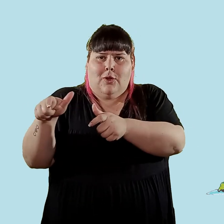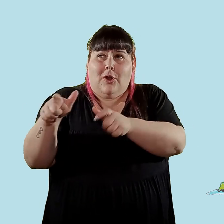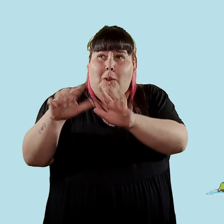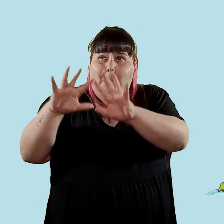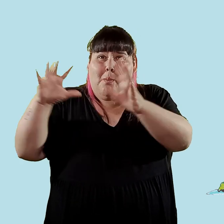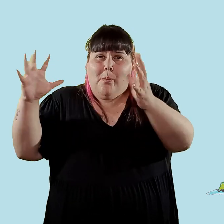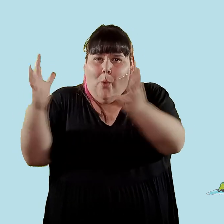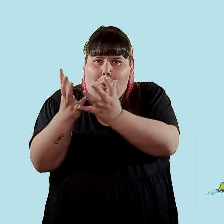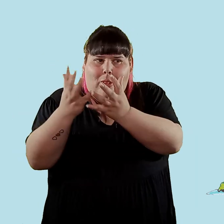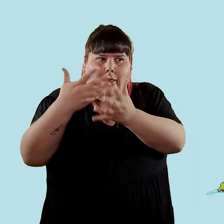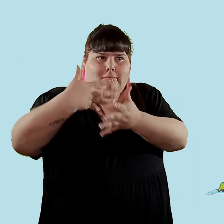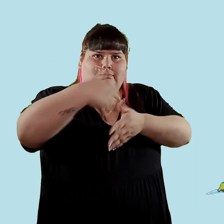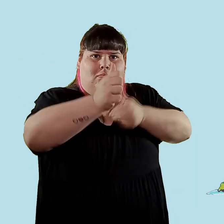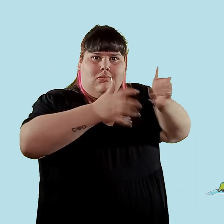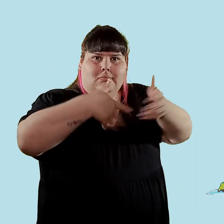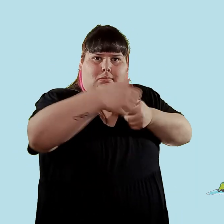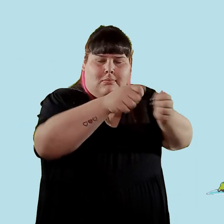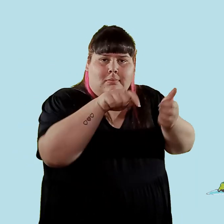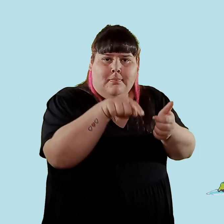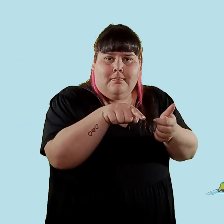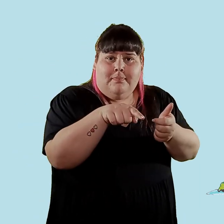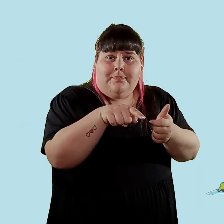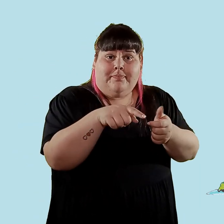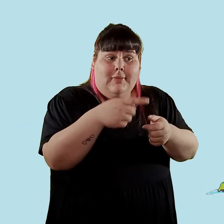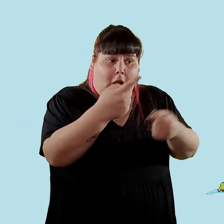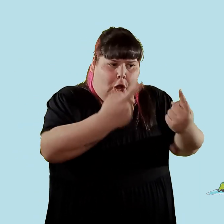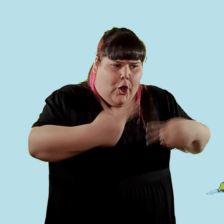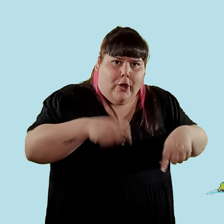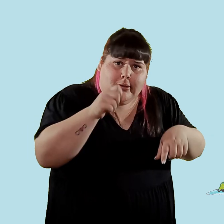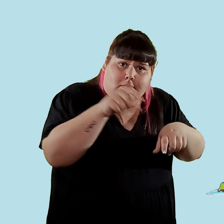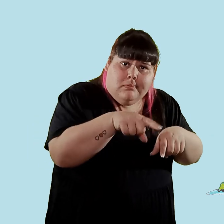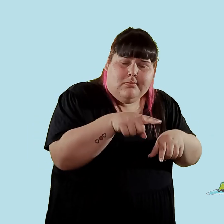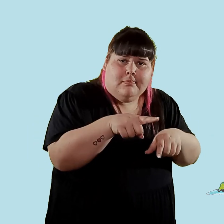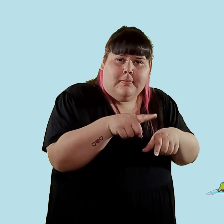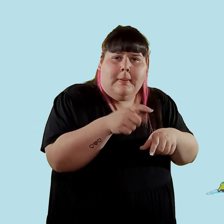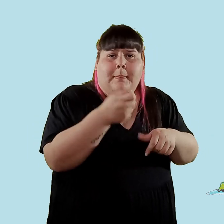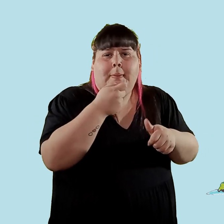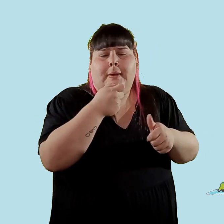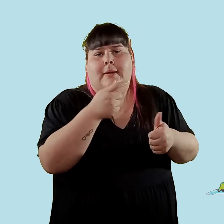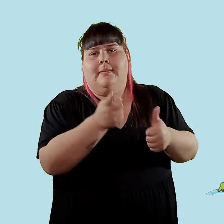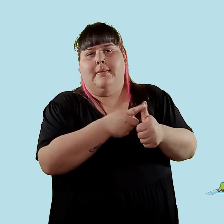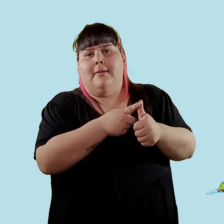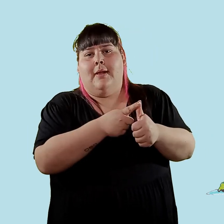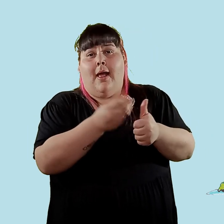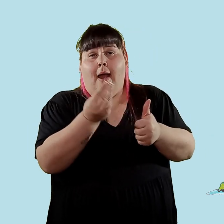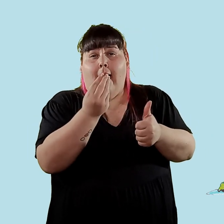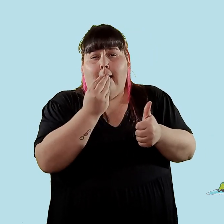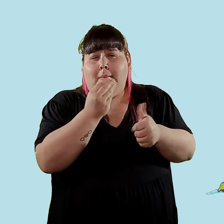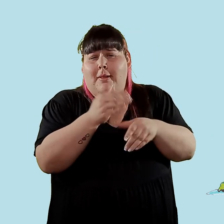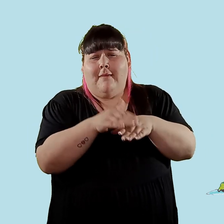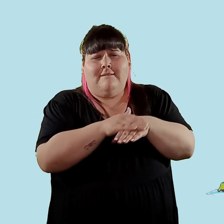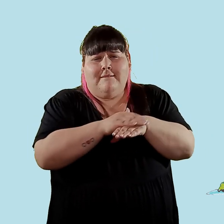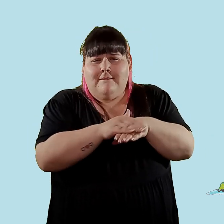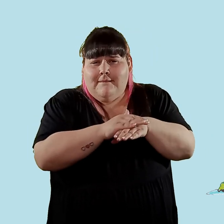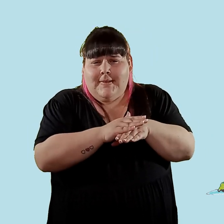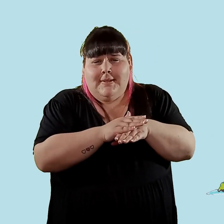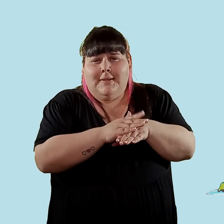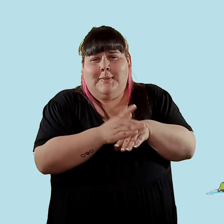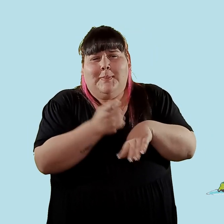el mundo. Los productos de los humedales varían desde los alimentos básicos, como el